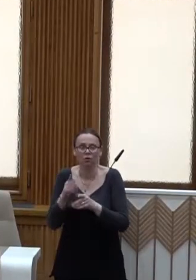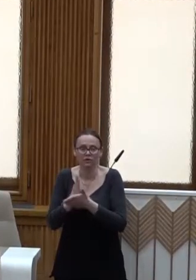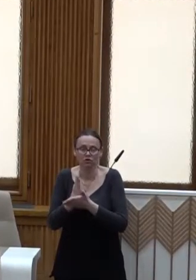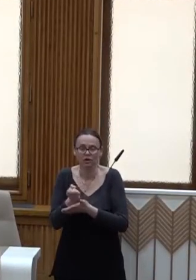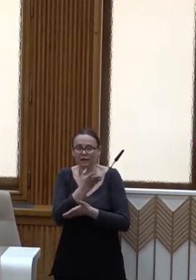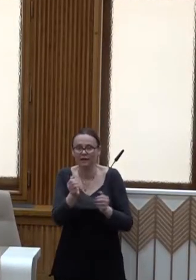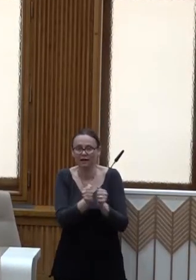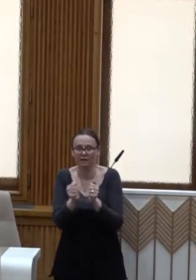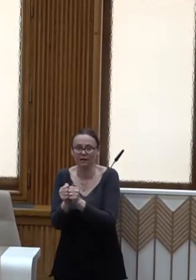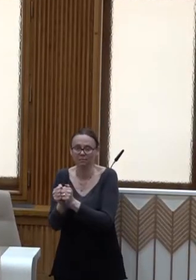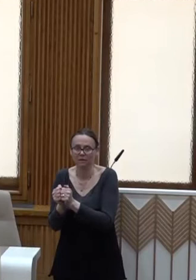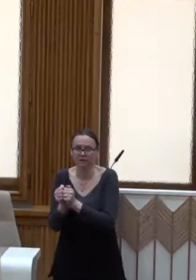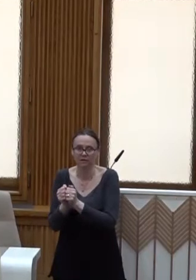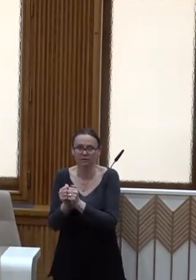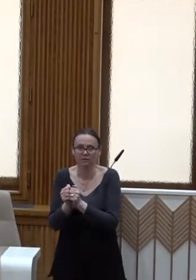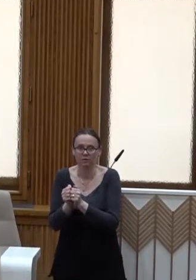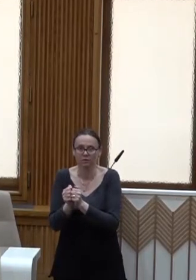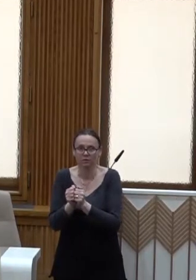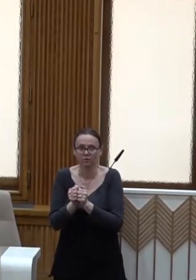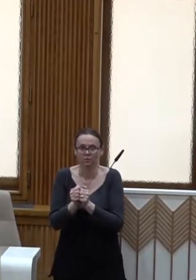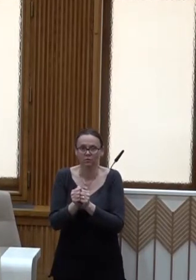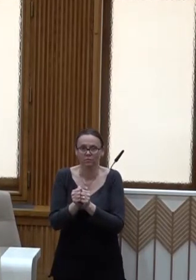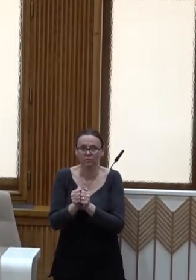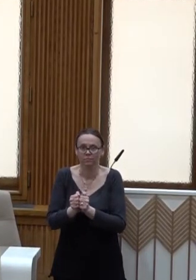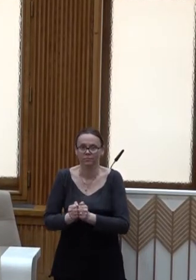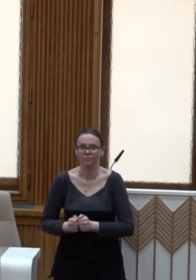nekaterih mestih, tudi